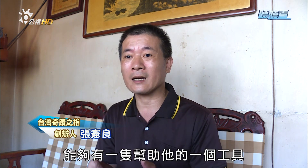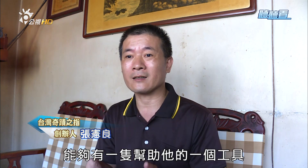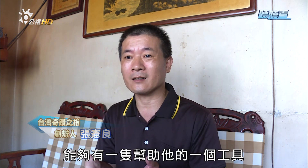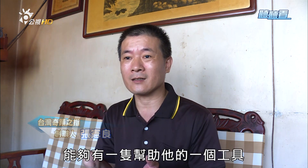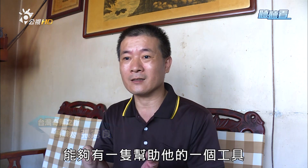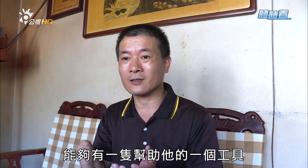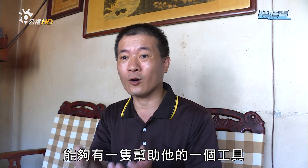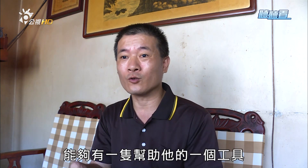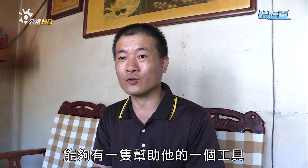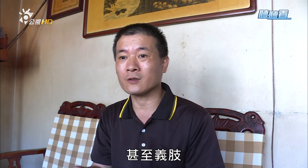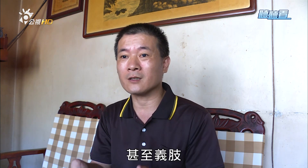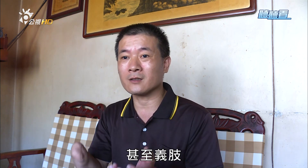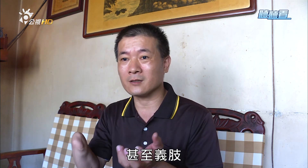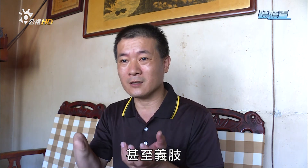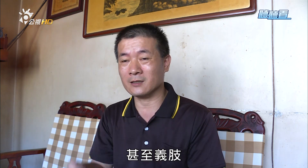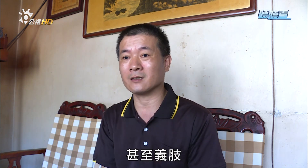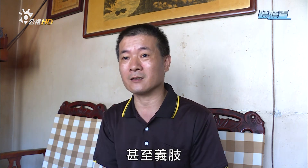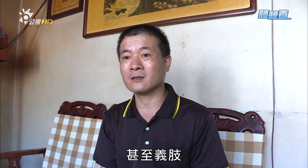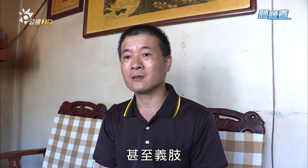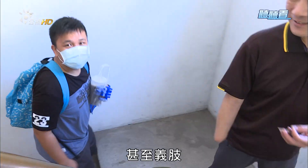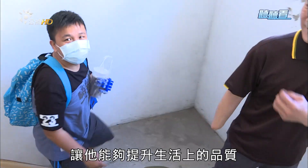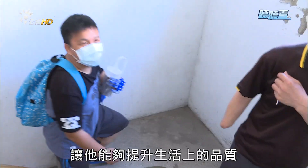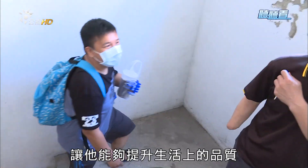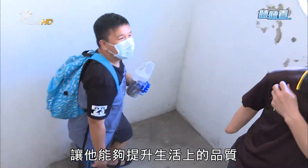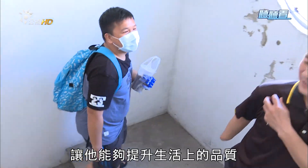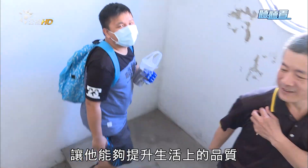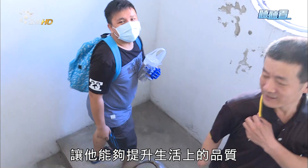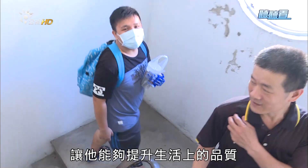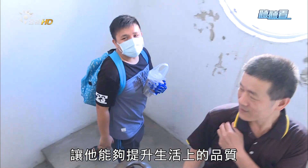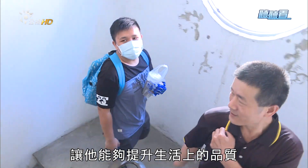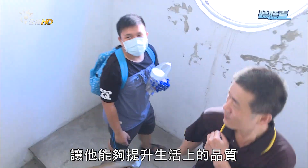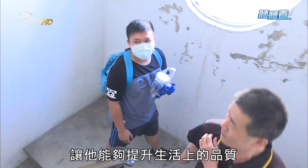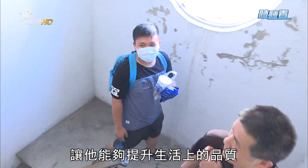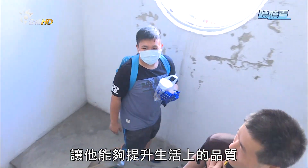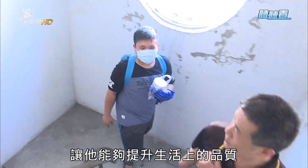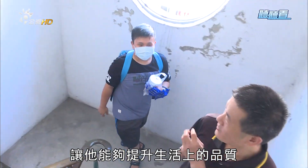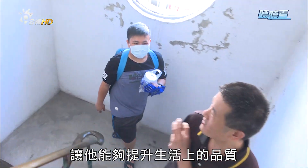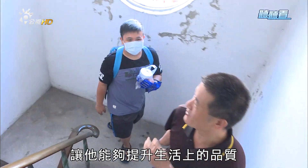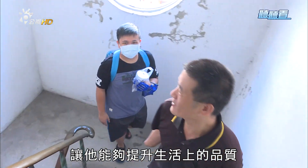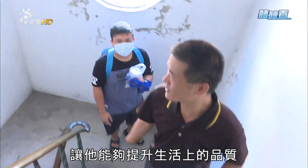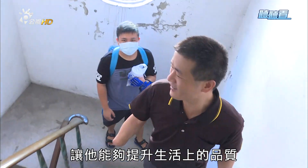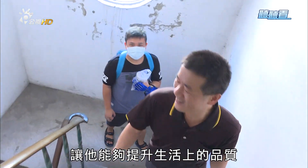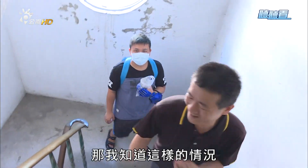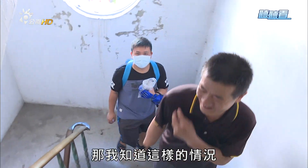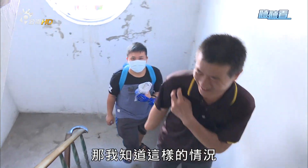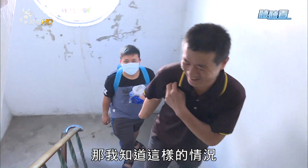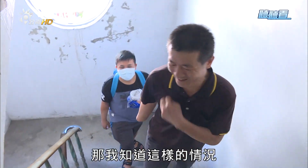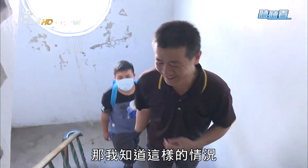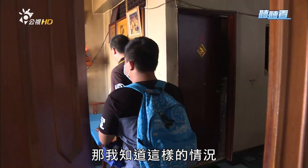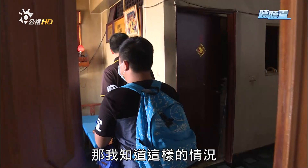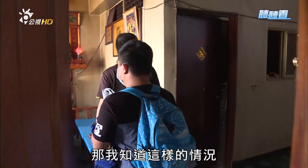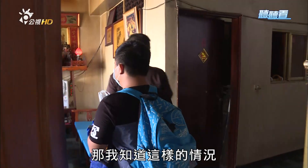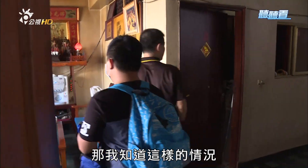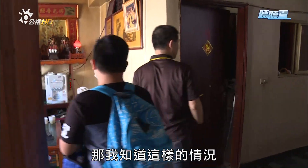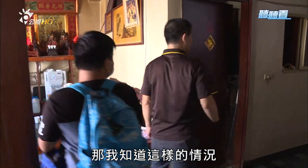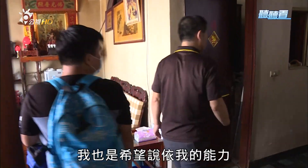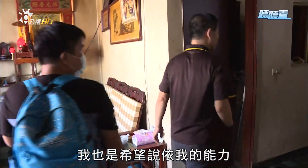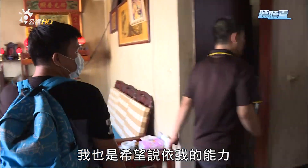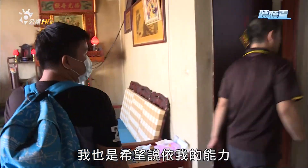的一个工具甚至一支让他能够提升生活上的品质。那我知道这样的情况，我也是希望